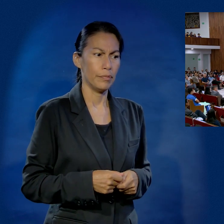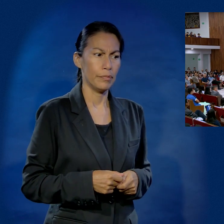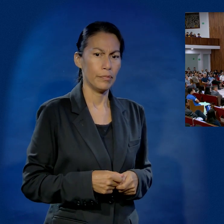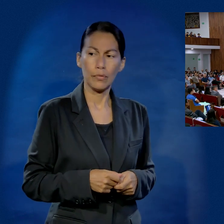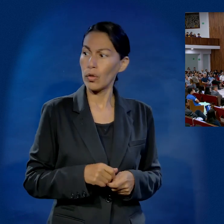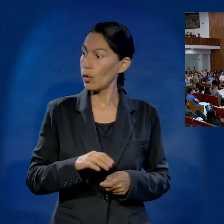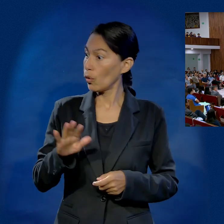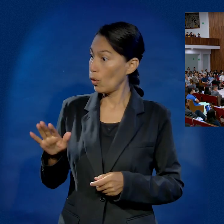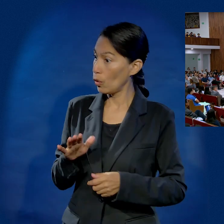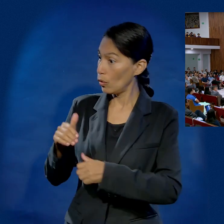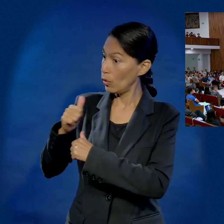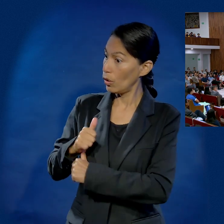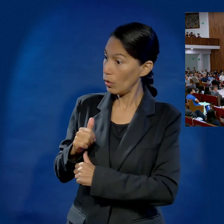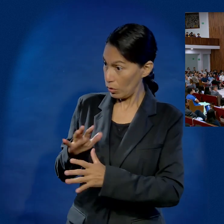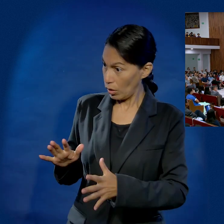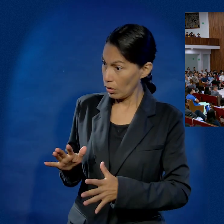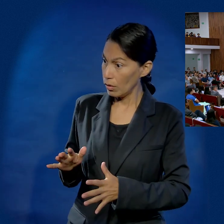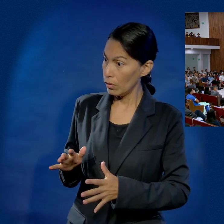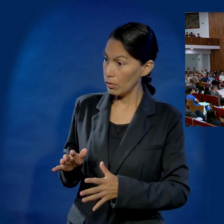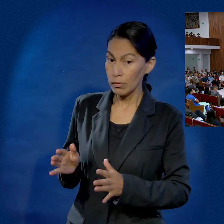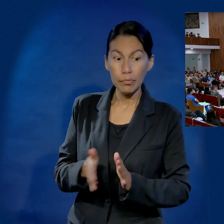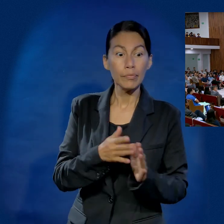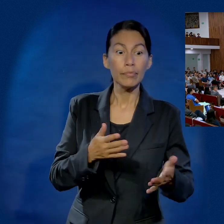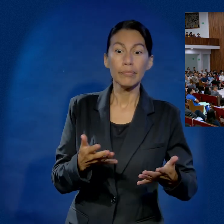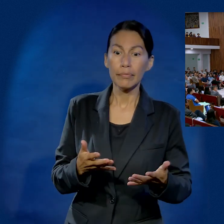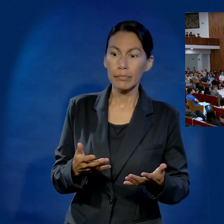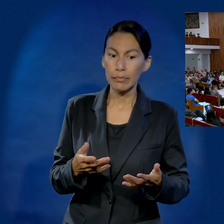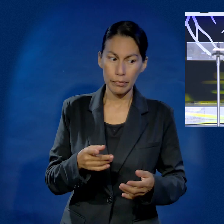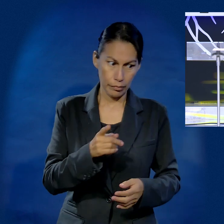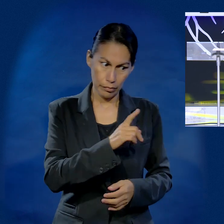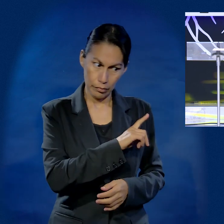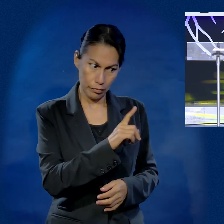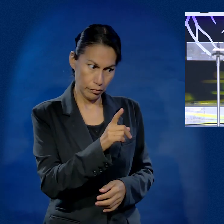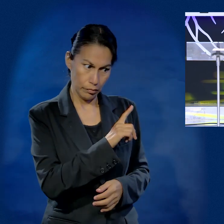no. Pero son buenos. No, esos no.